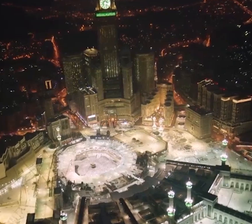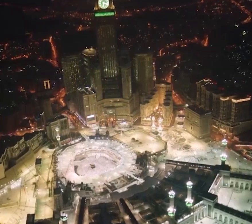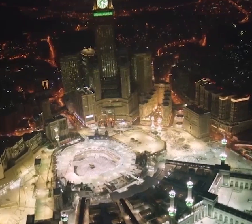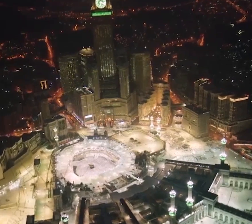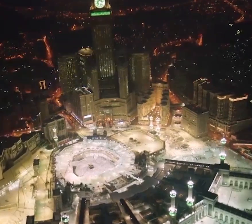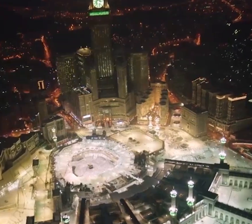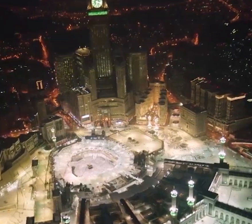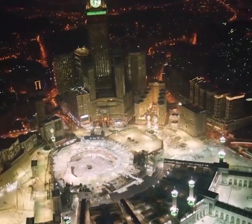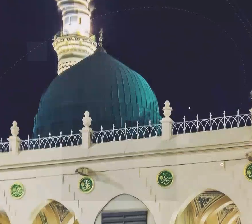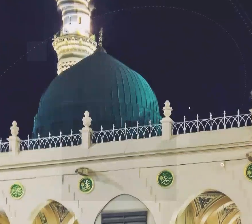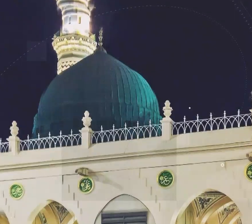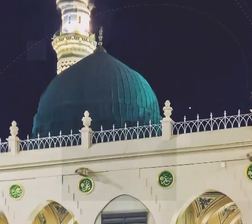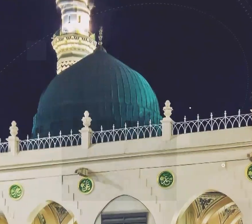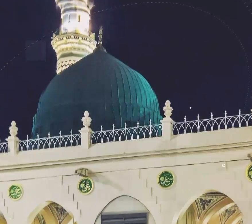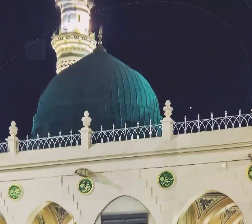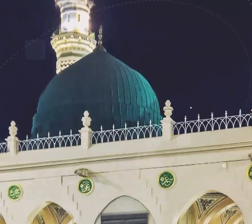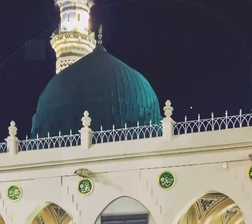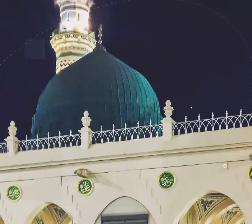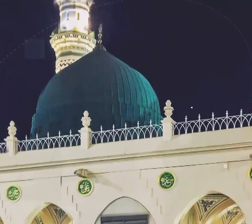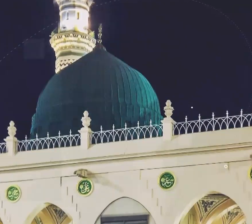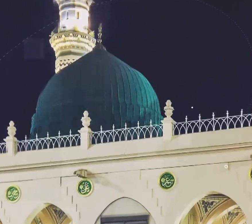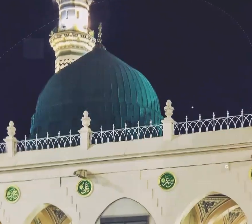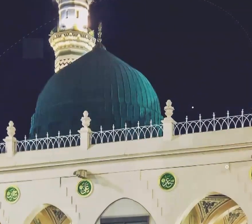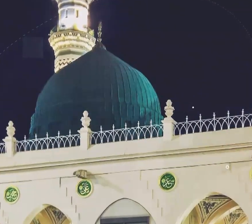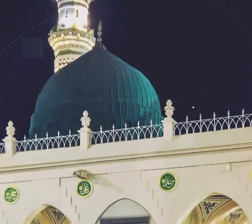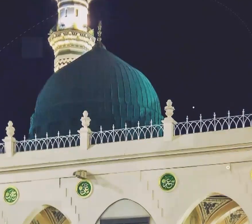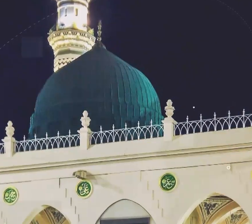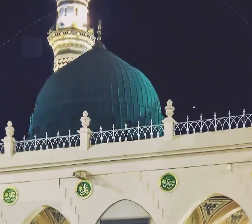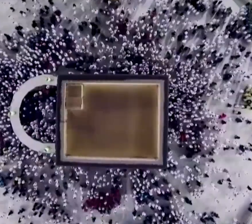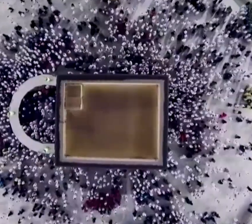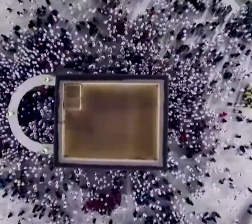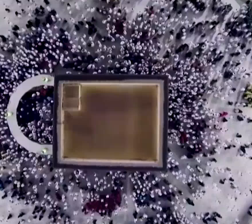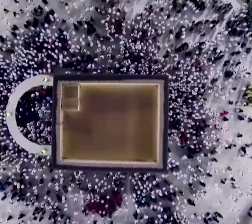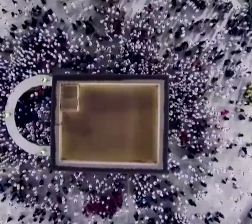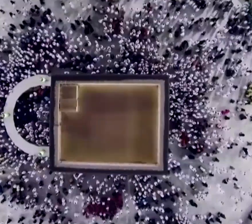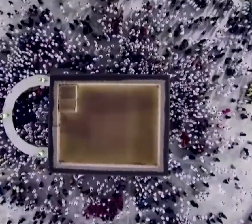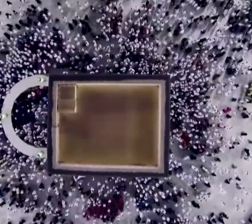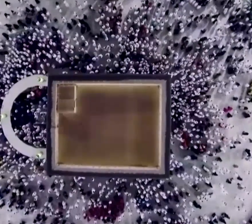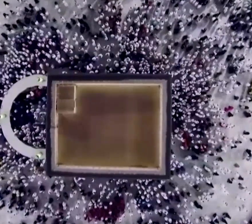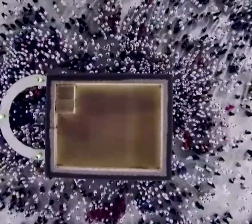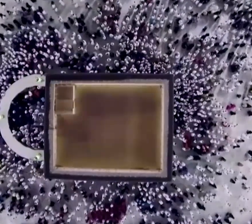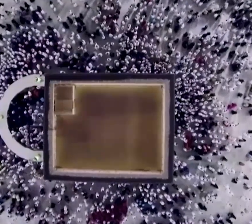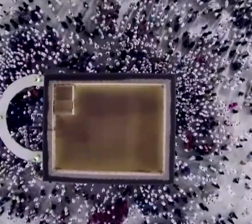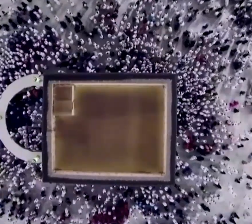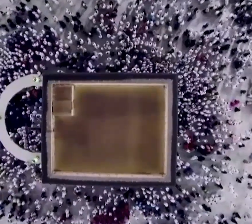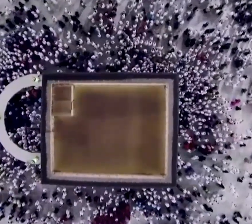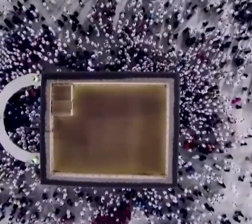الحمدللہ رب العالمین والصلاة والسلام علی سید المرسلین، اما بعد فاعوذ باللہ من